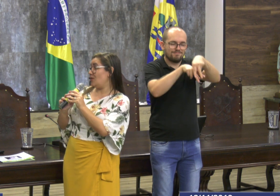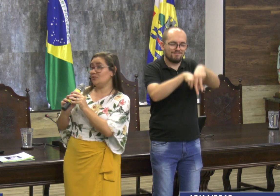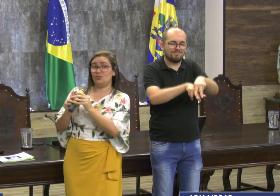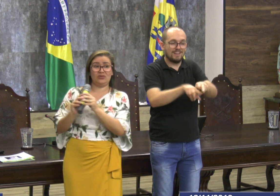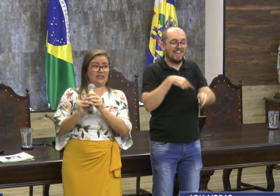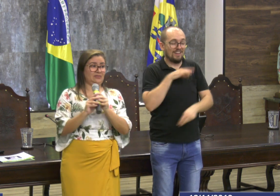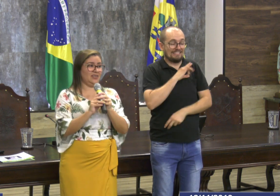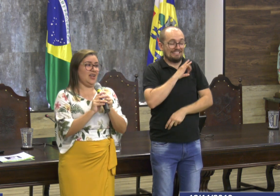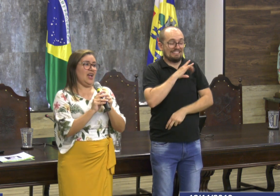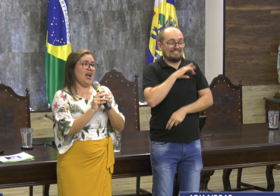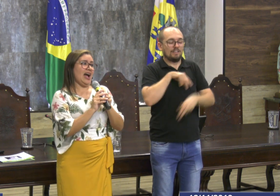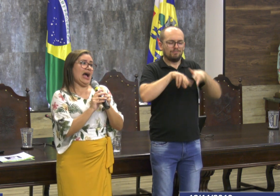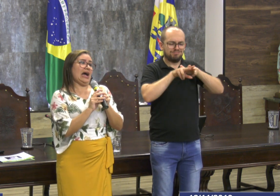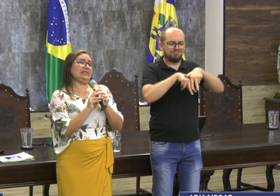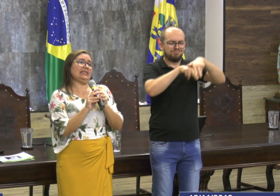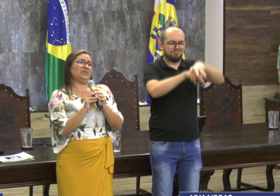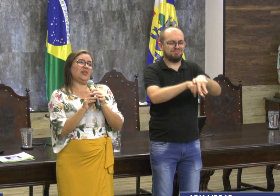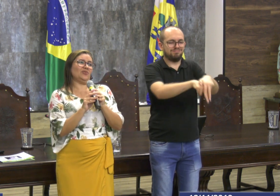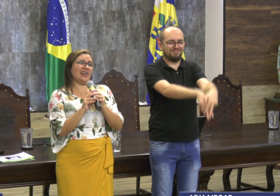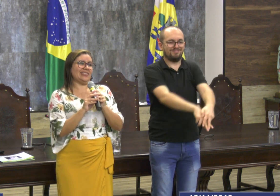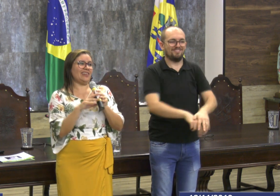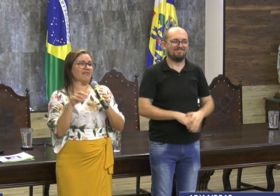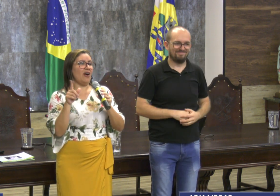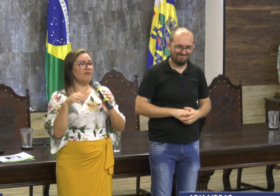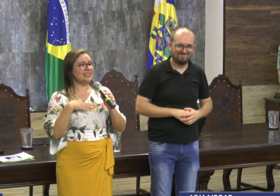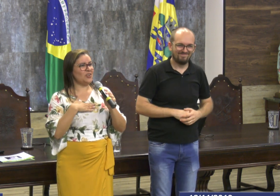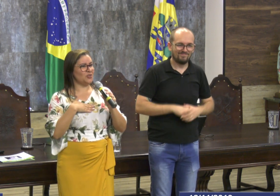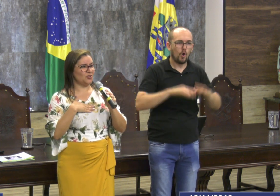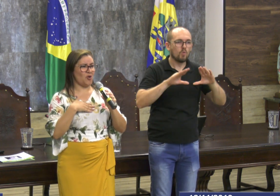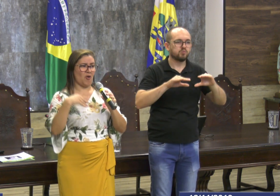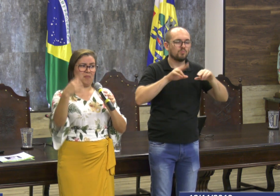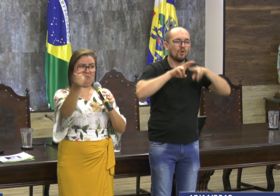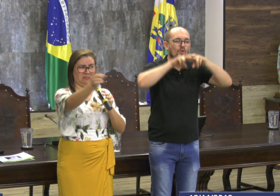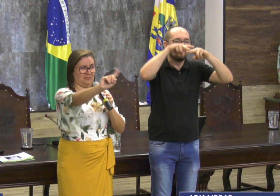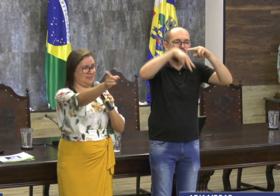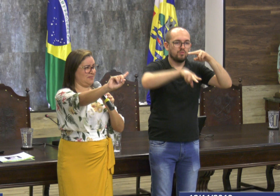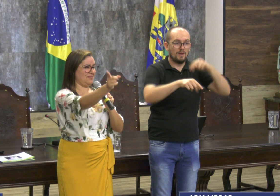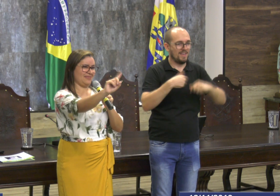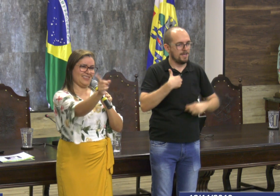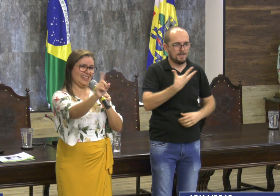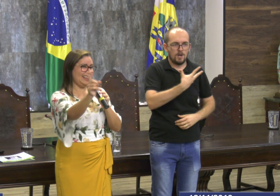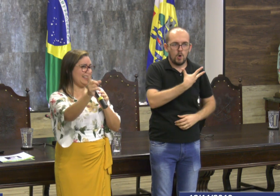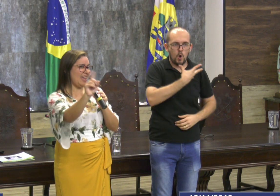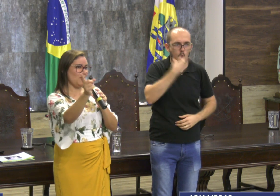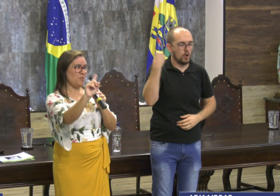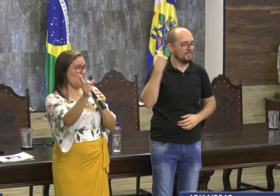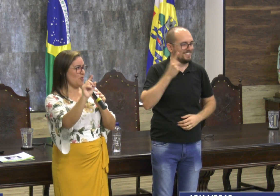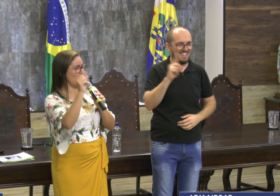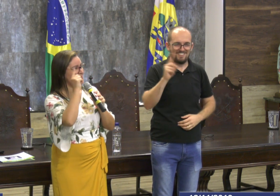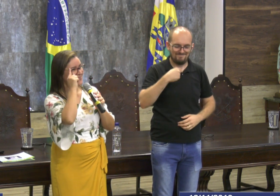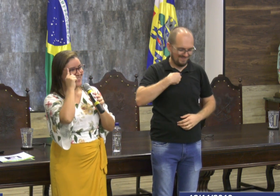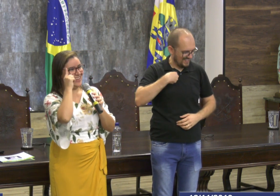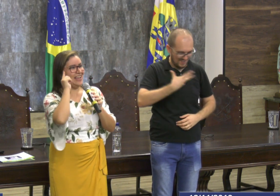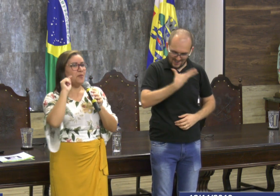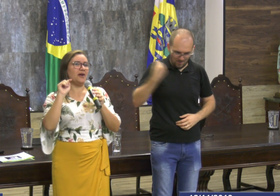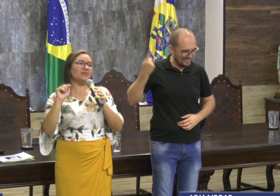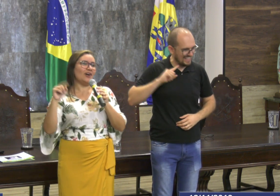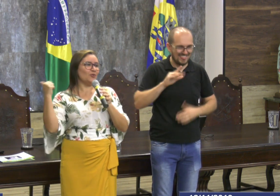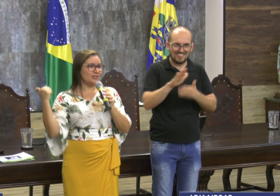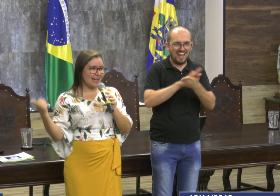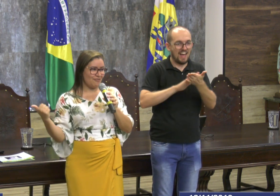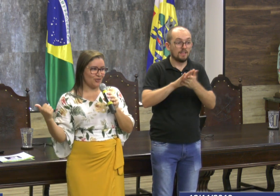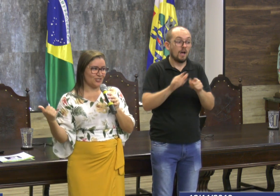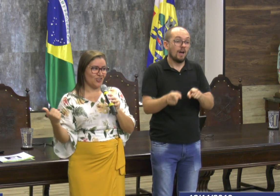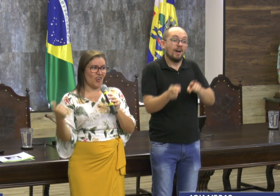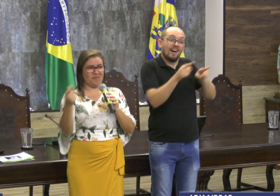metros de altura. Aí se vocês perguntassem, Val, você gostou? Nem um pouco. Perguntar,